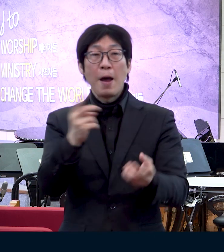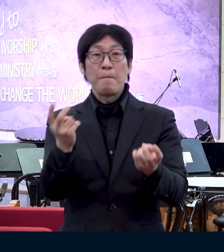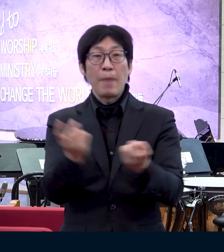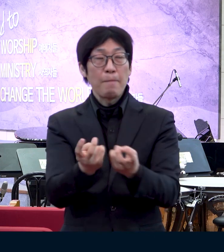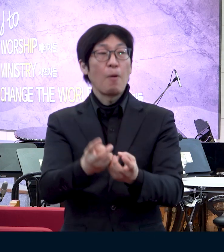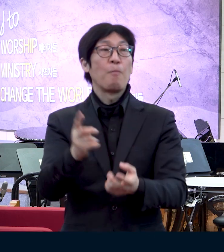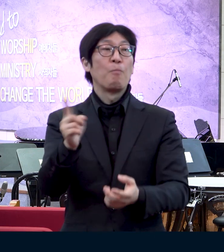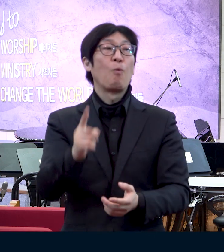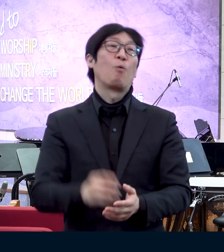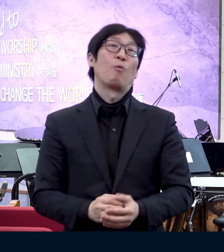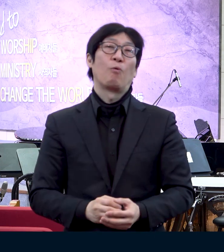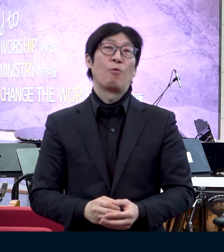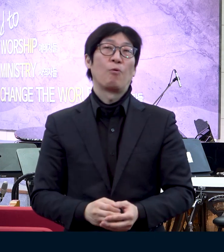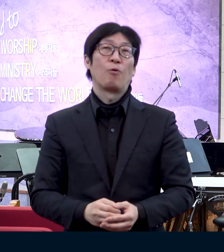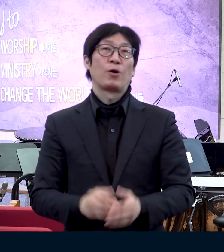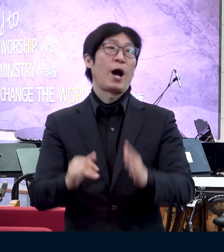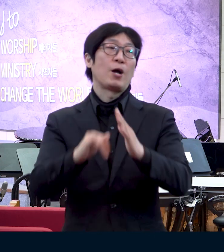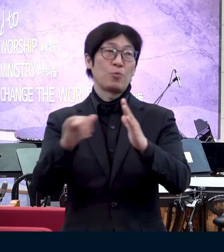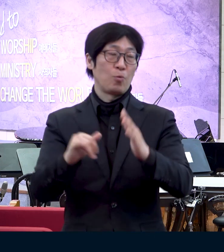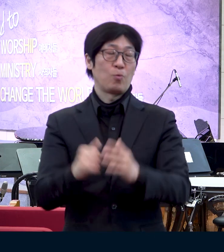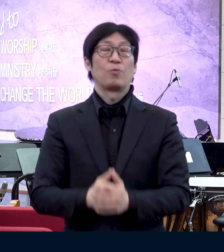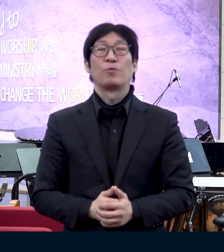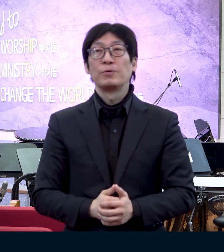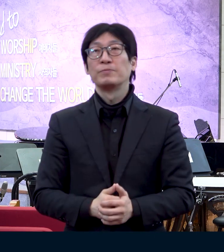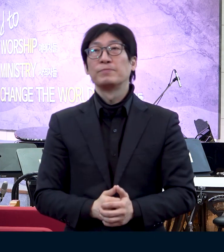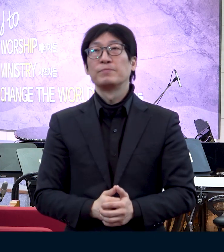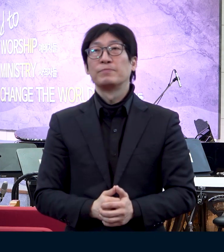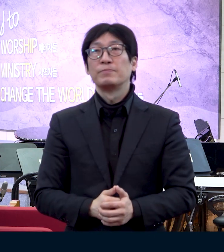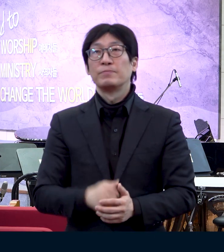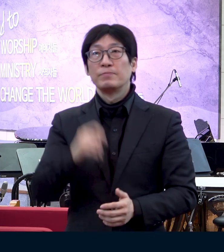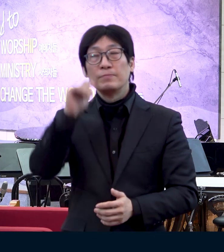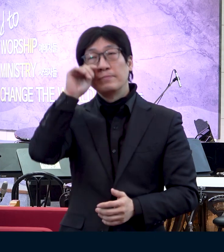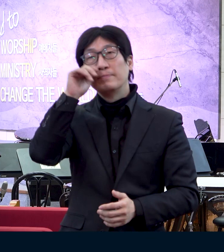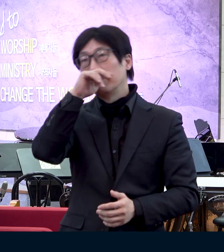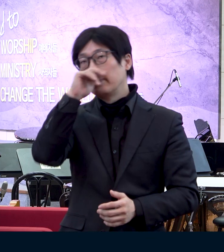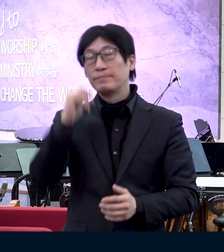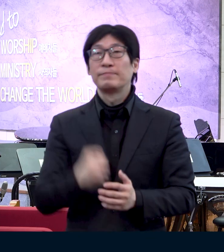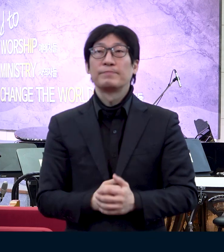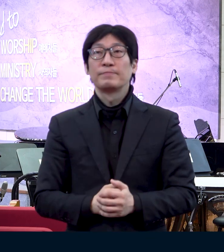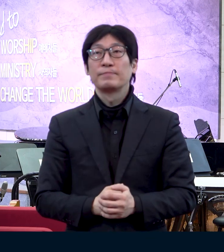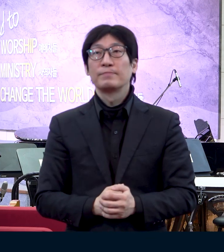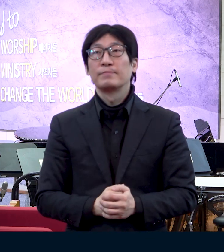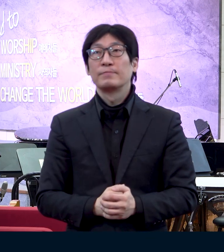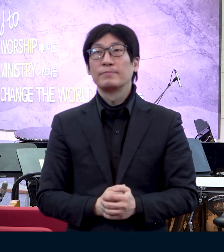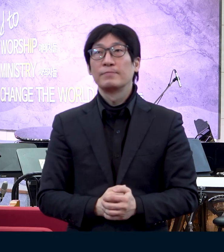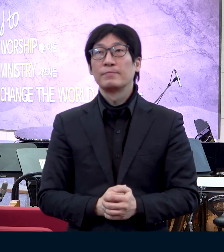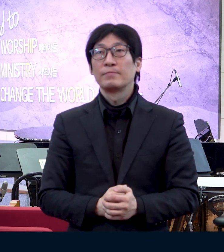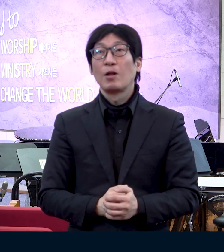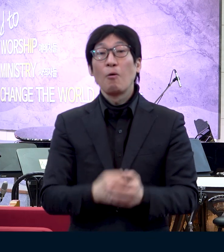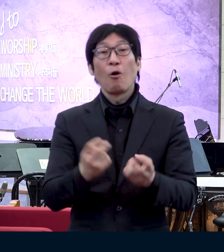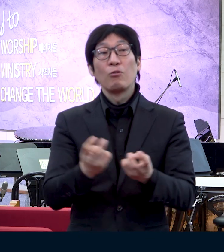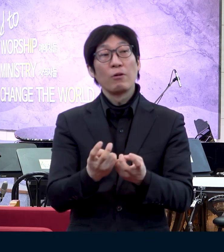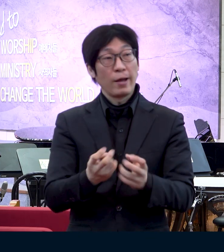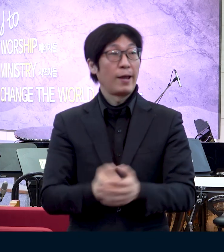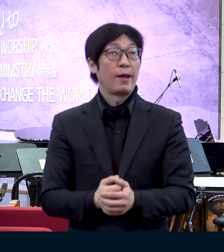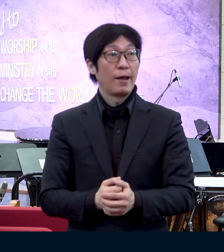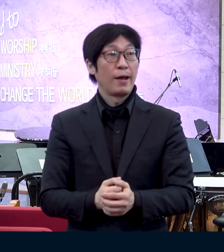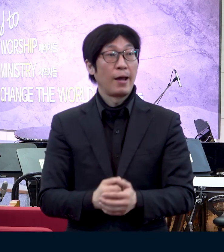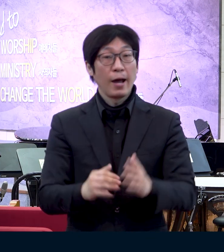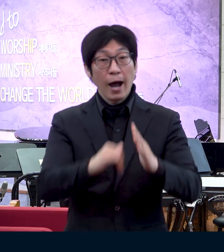최고의 처방이 이거기 때문에 말씀드리는 거예요. 자, 그러면 어떻게